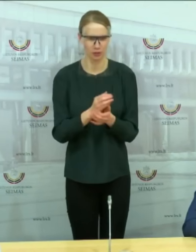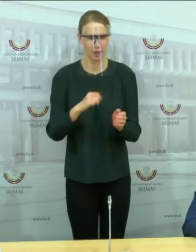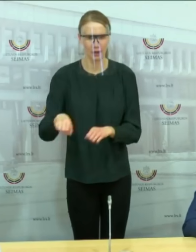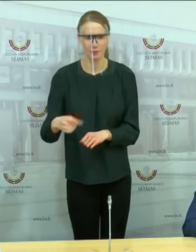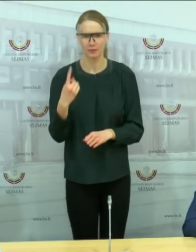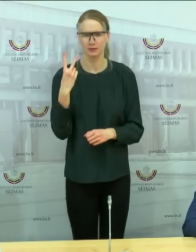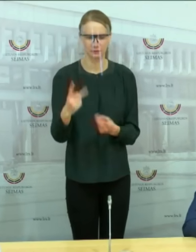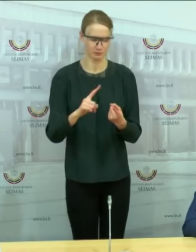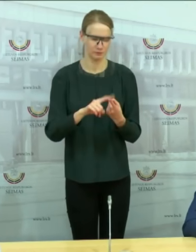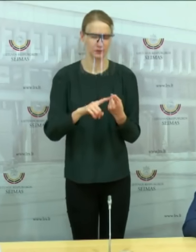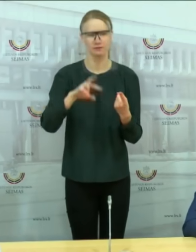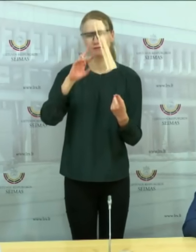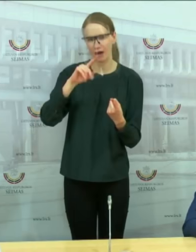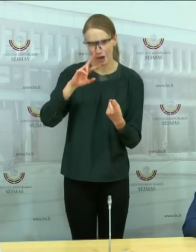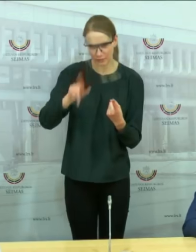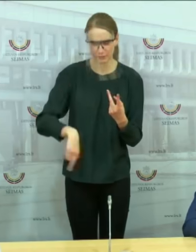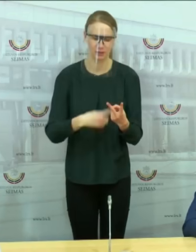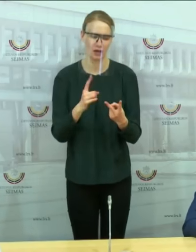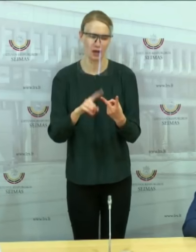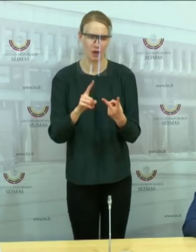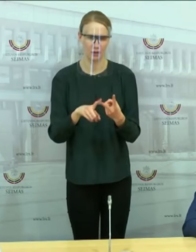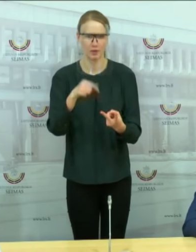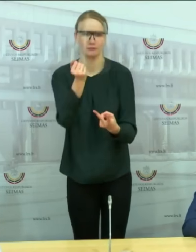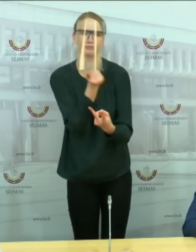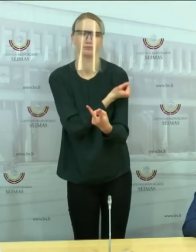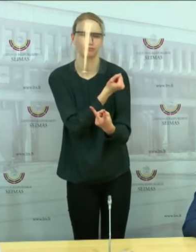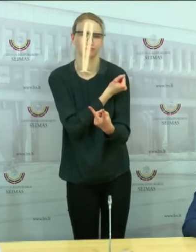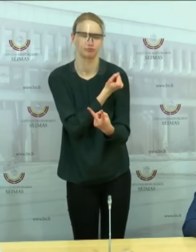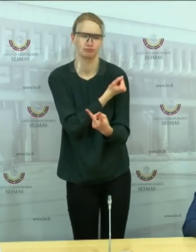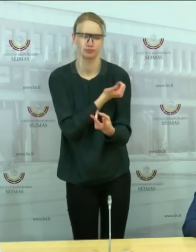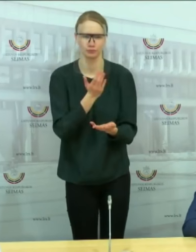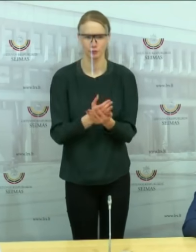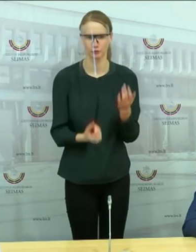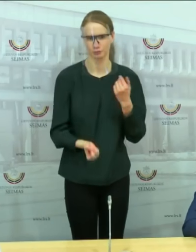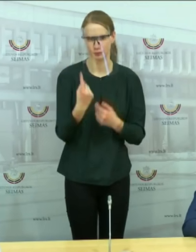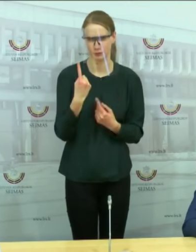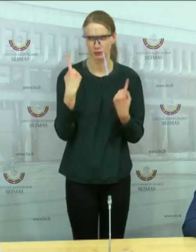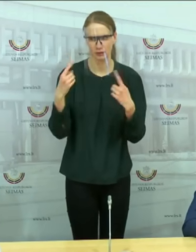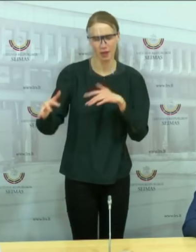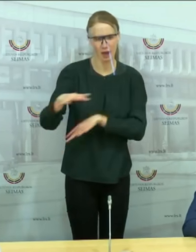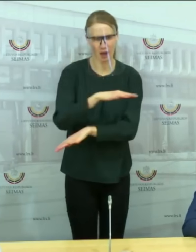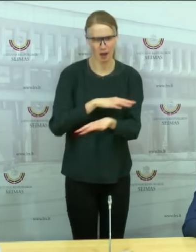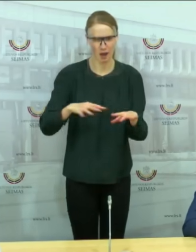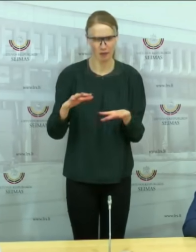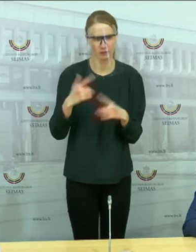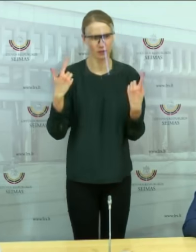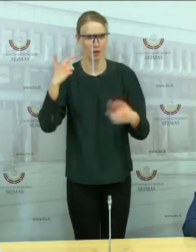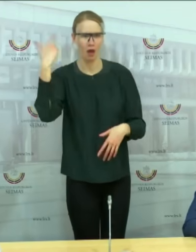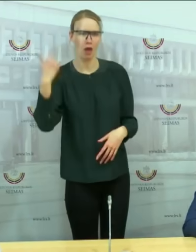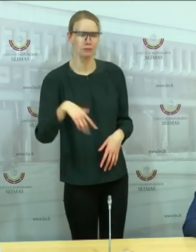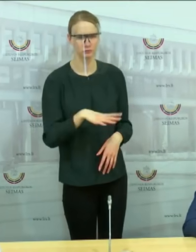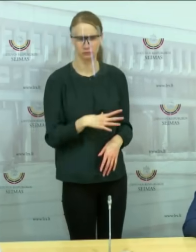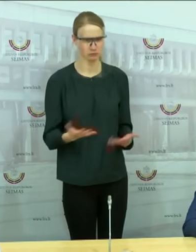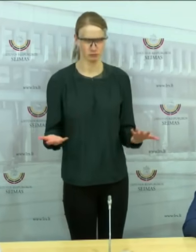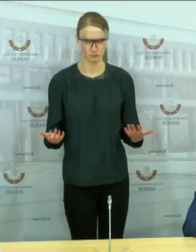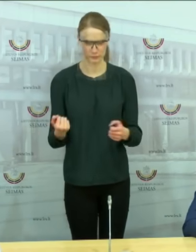išbandomi, sukūrėmi, arba atsiranda vakcina, kuri leidžia apsaugoti. Visais kitais atvejais nieko gudriau niekas ir nesugalvoja, kaip